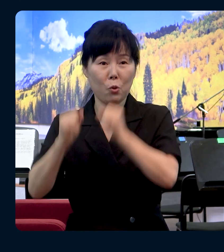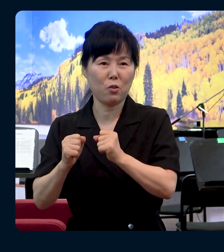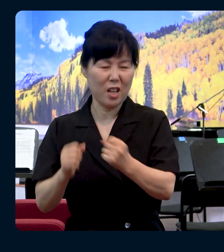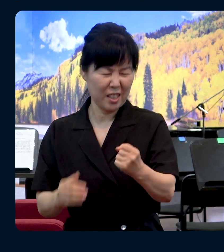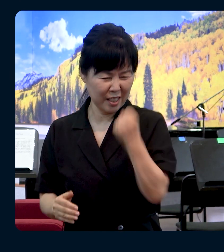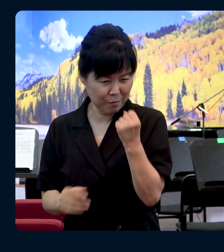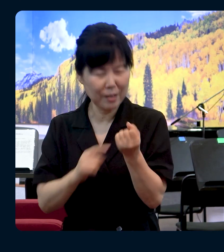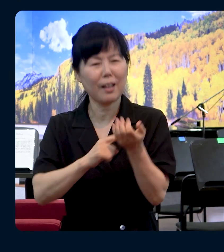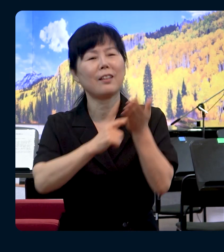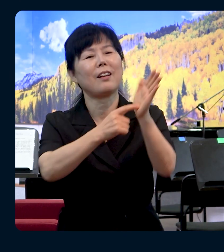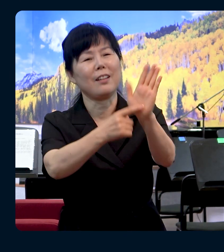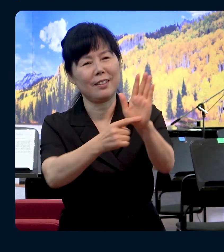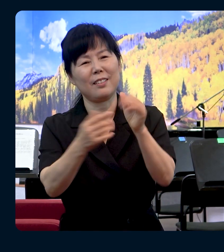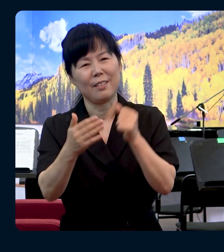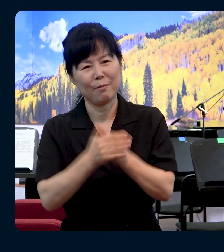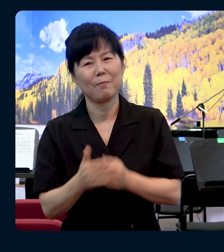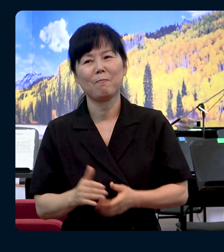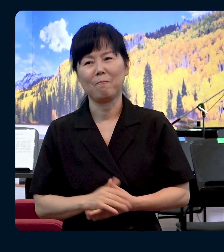거예요.